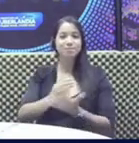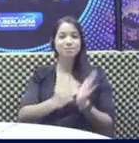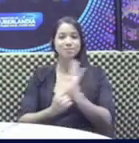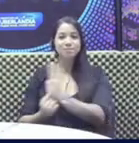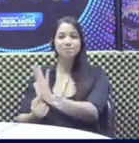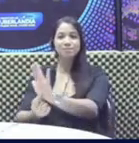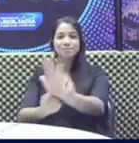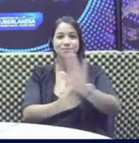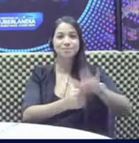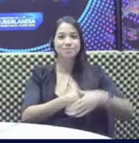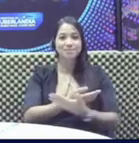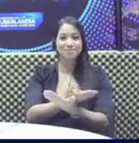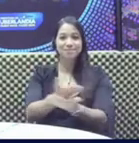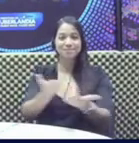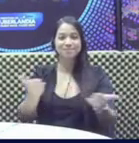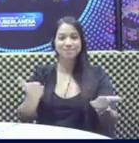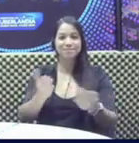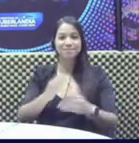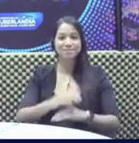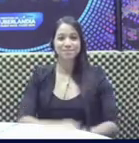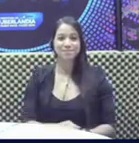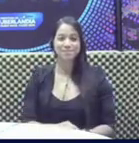Uberlândia no ar pra você.